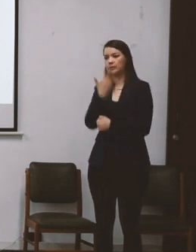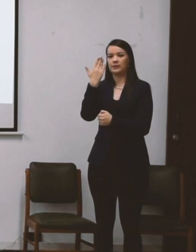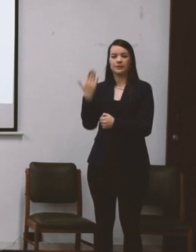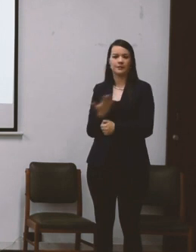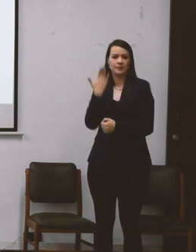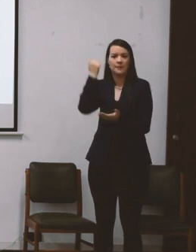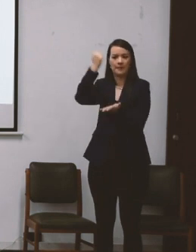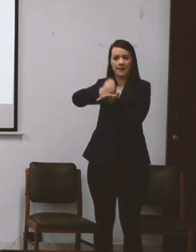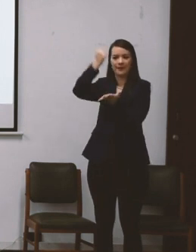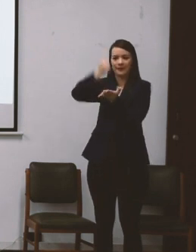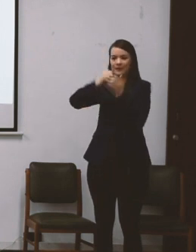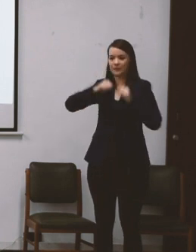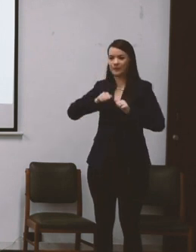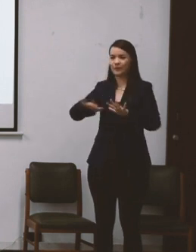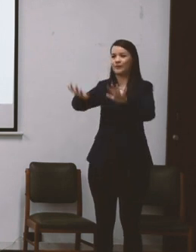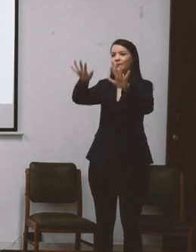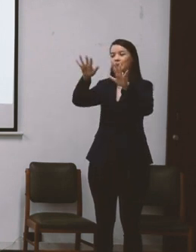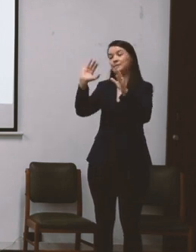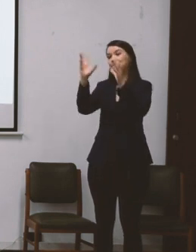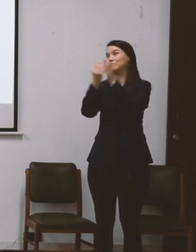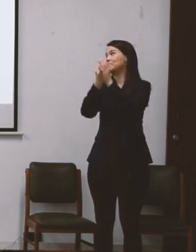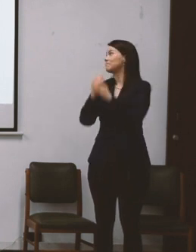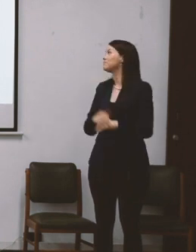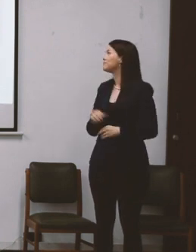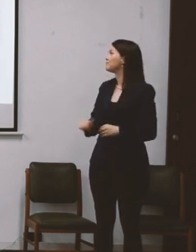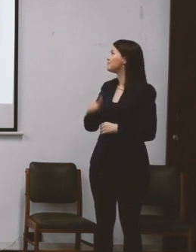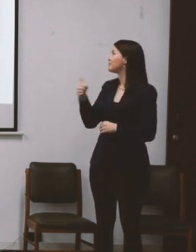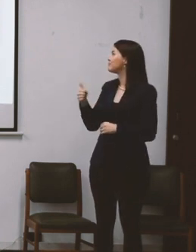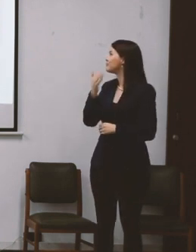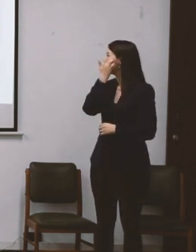¿no? Y luego les paso una de acá,